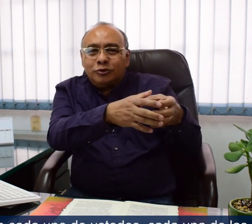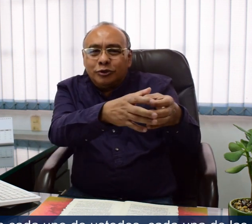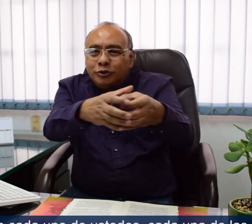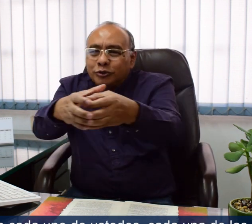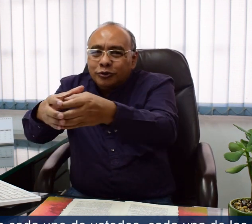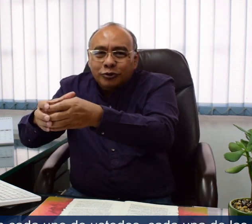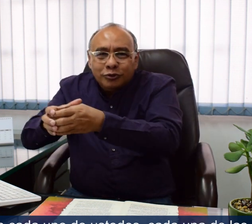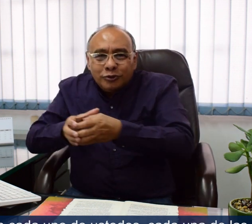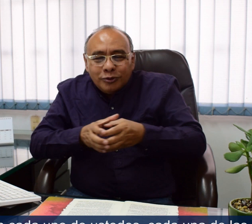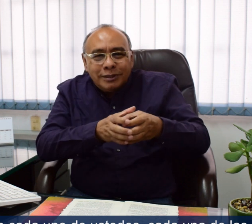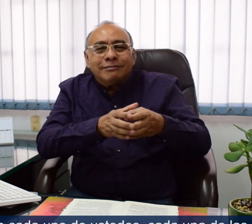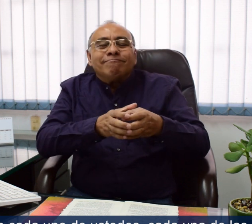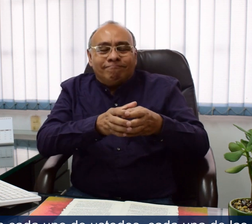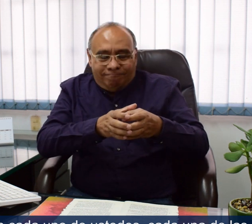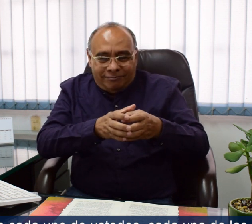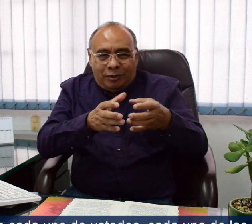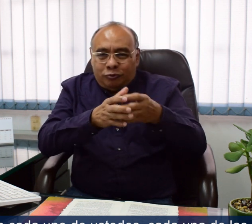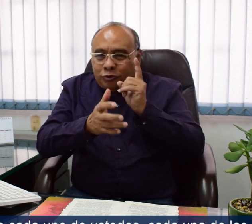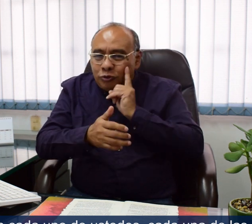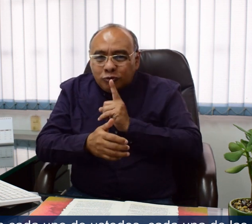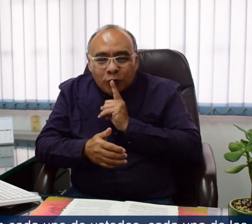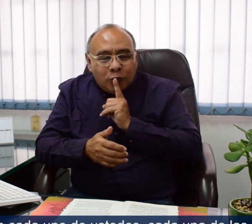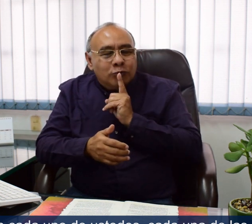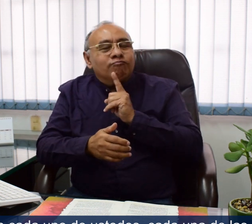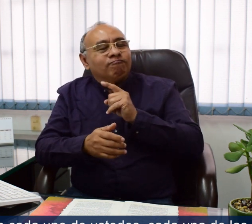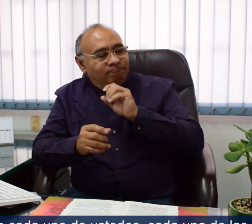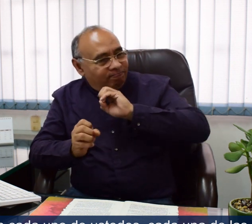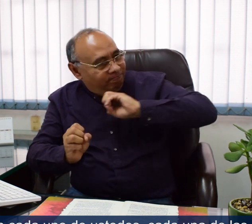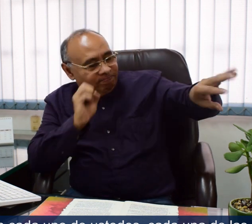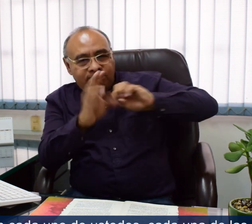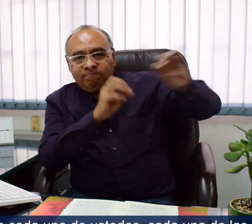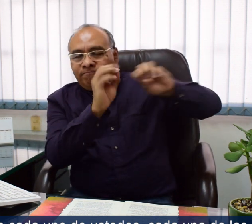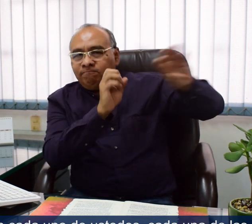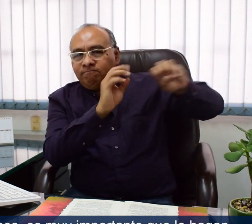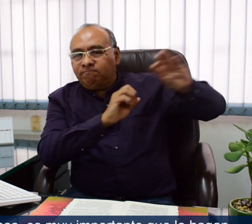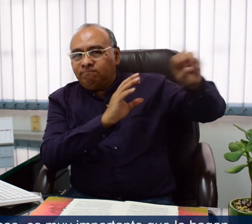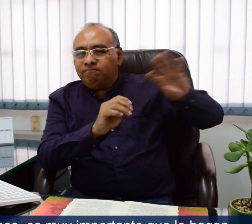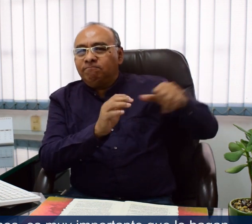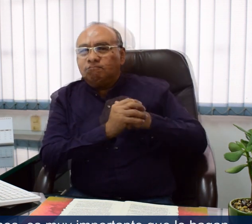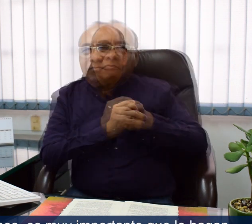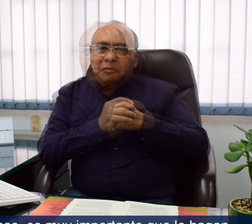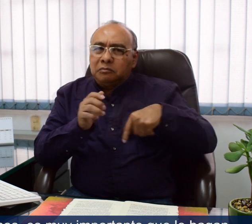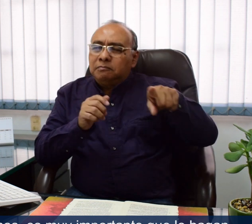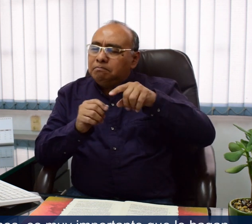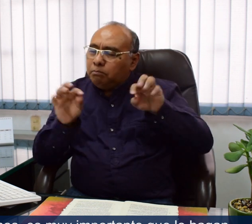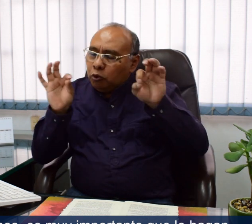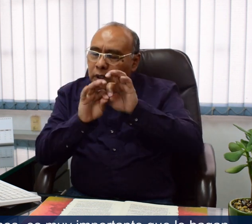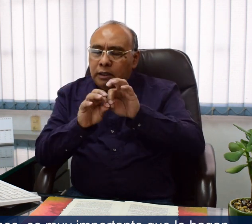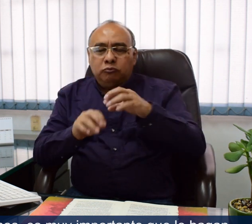cada una de las asociaciones de personas sordas, para que envíen sus reclamos. Es muy